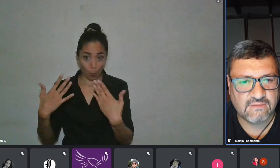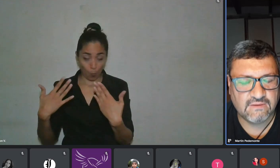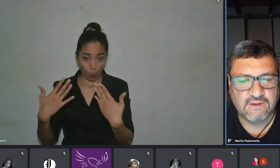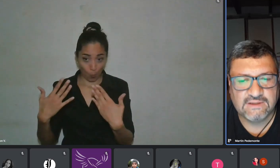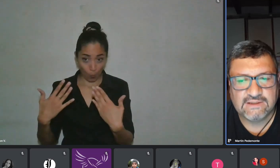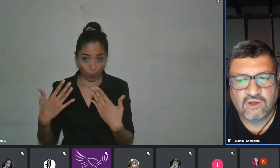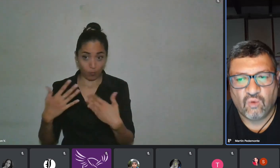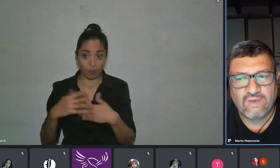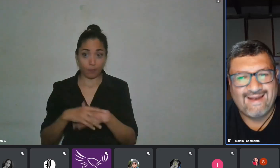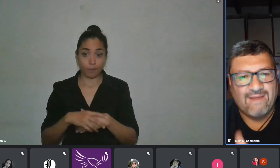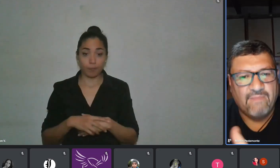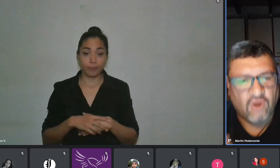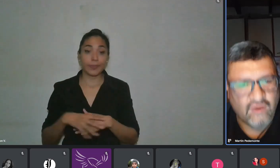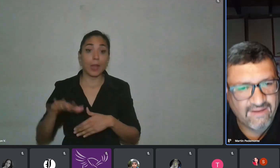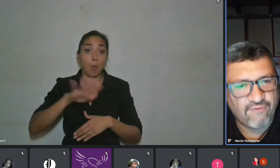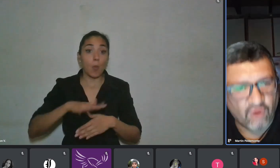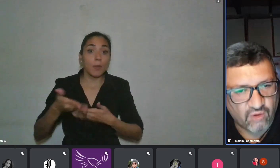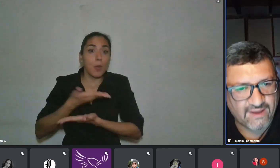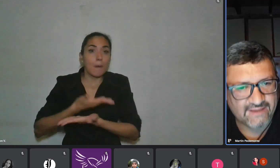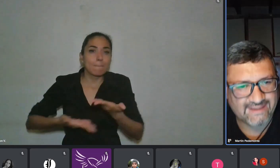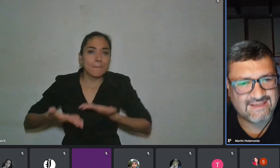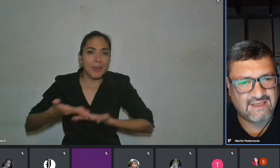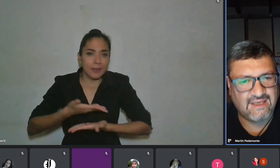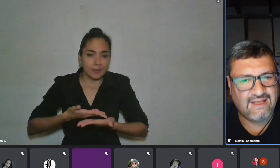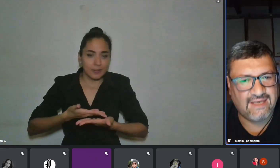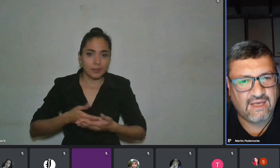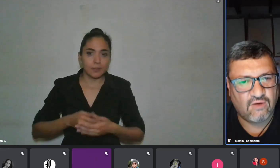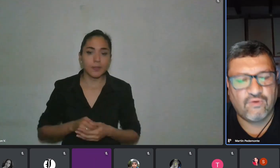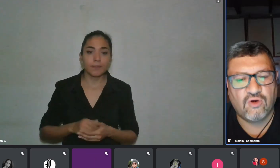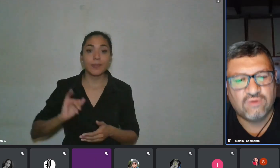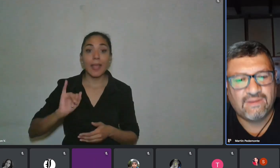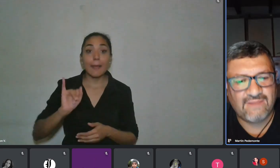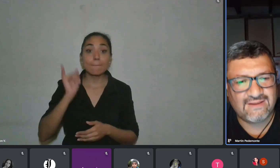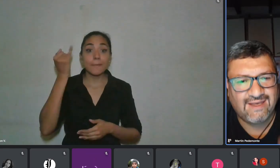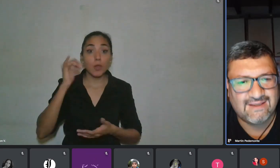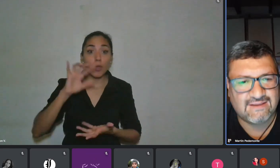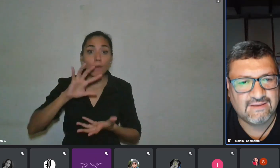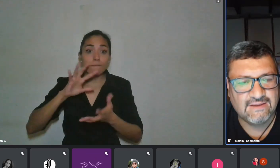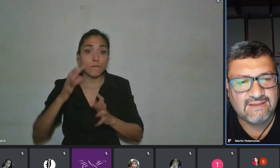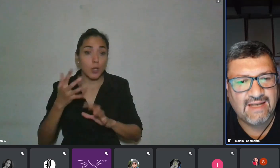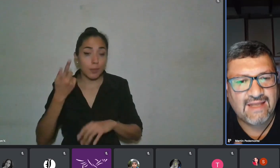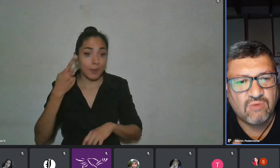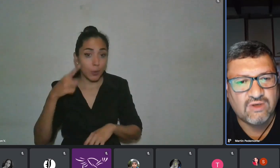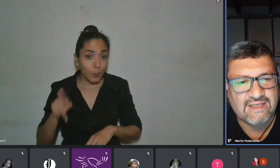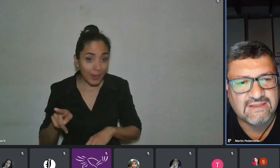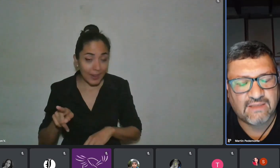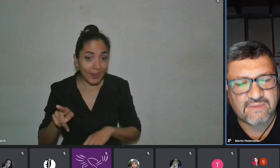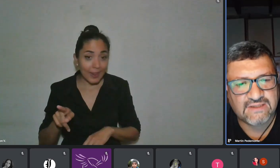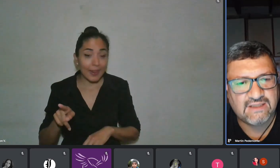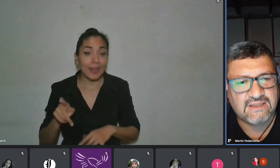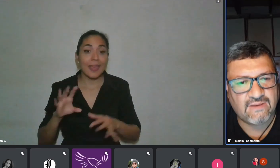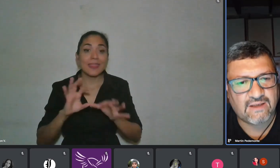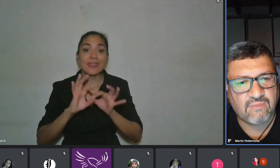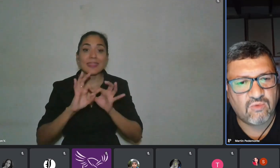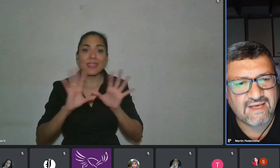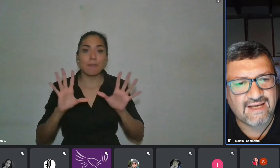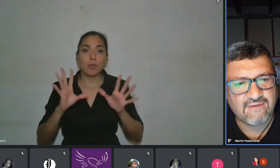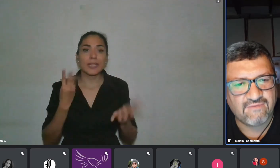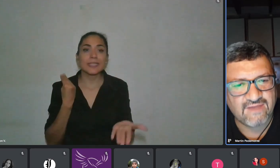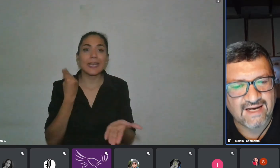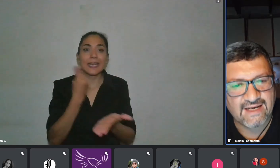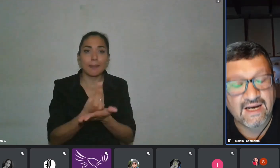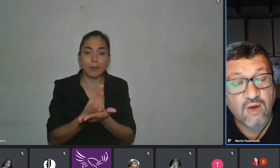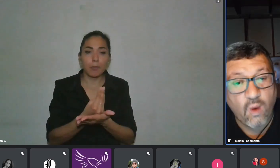participe. Una de las mejores formas que se eligieron fueron justamente esta de la democracia representativa